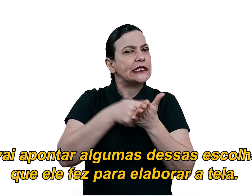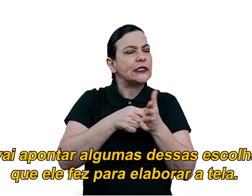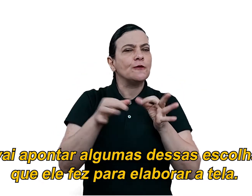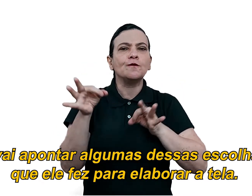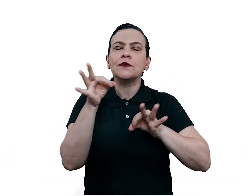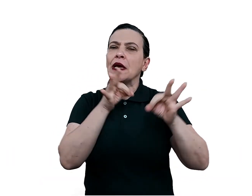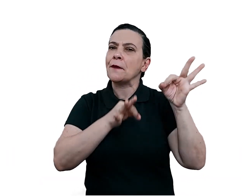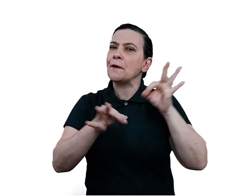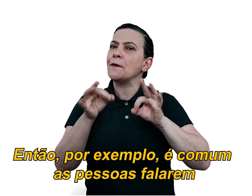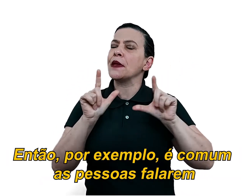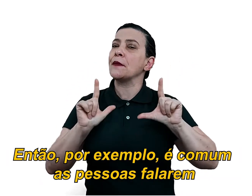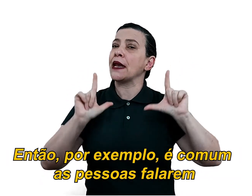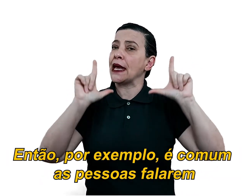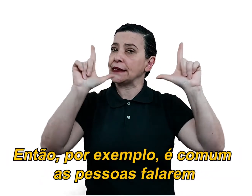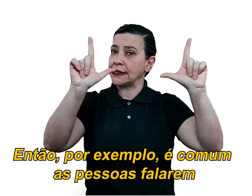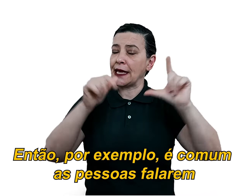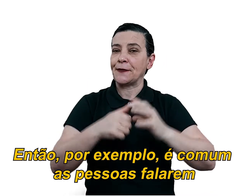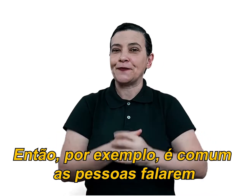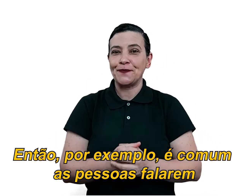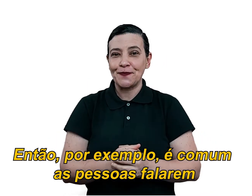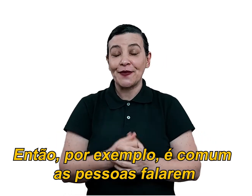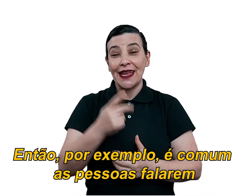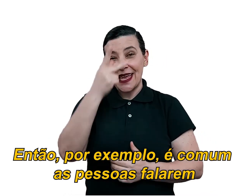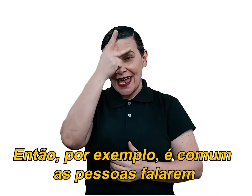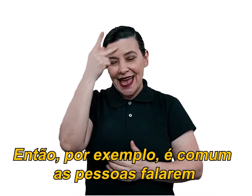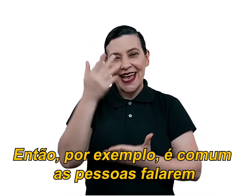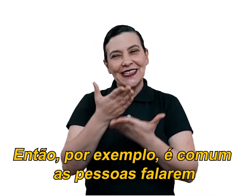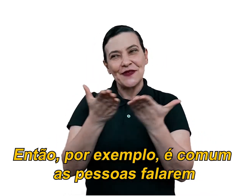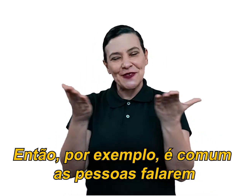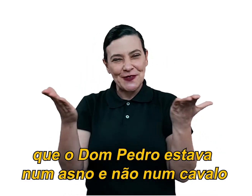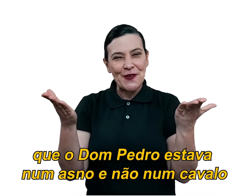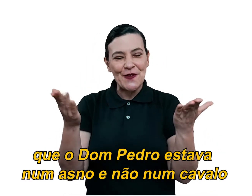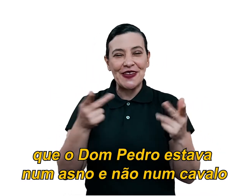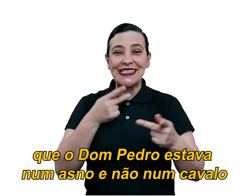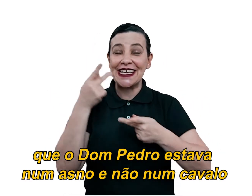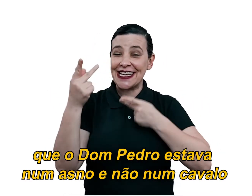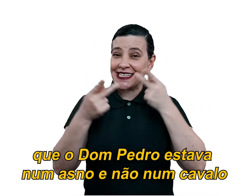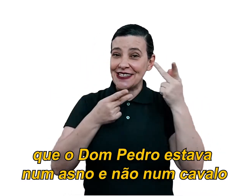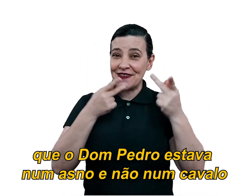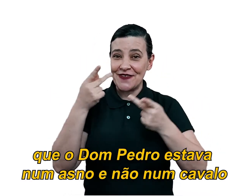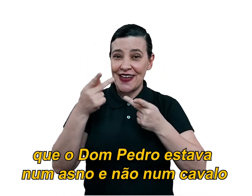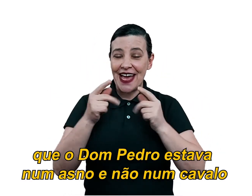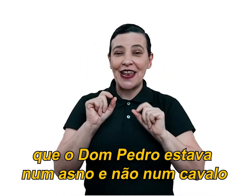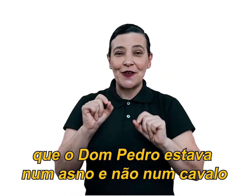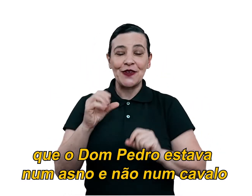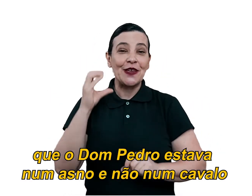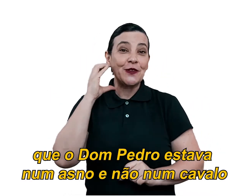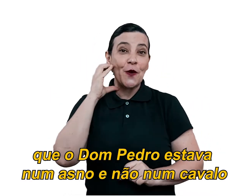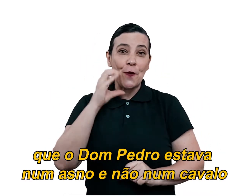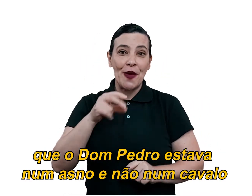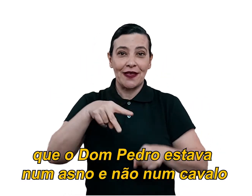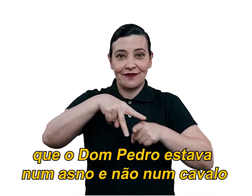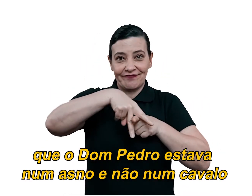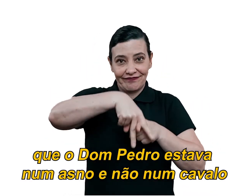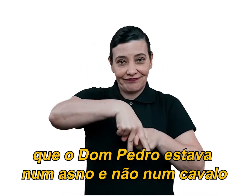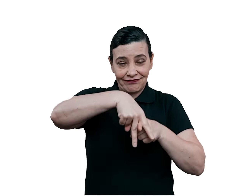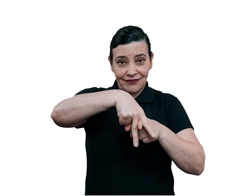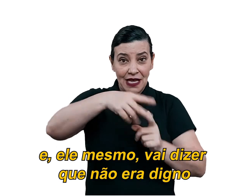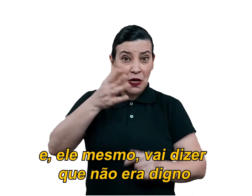tela. Então, por exemplo, é comum as pessoas falarem que o Dom Pedro estava num asno, não num cavalo, e ele